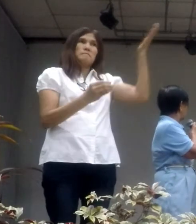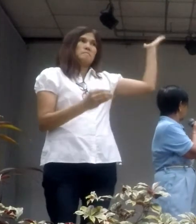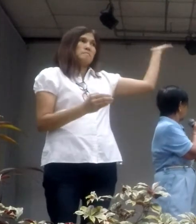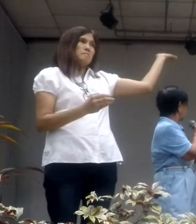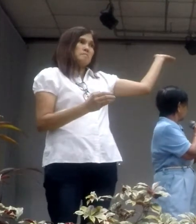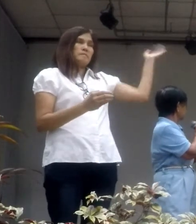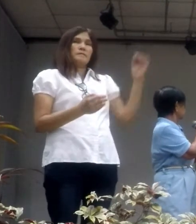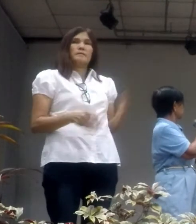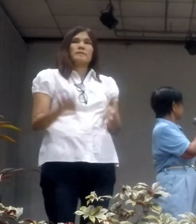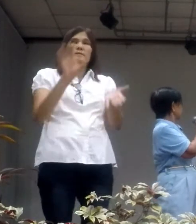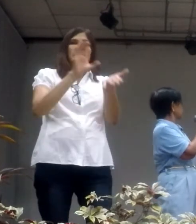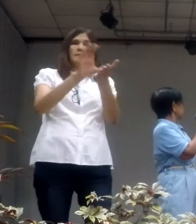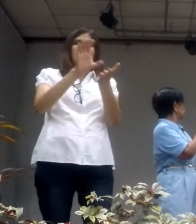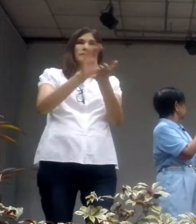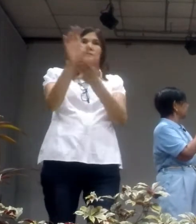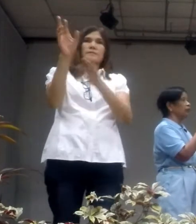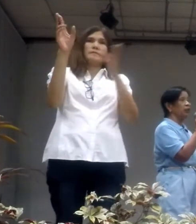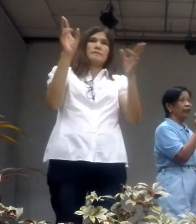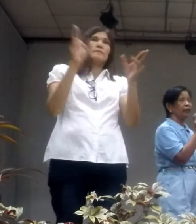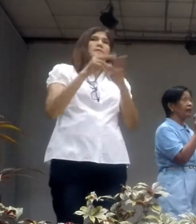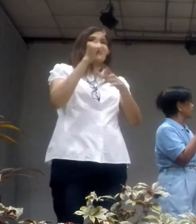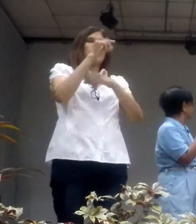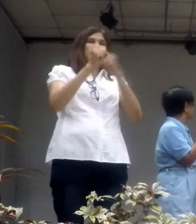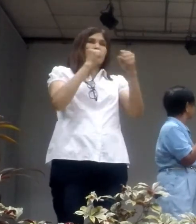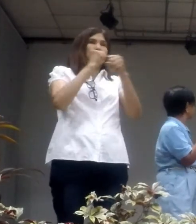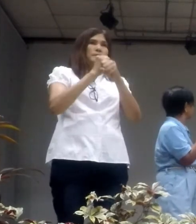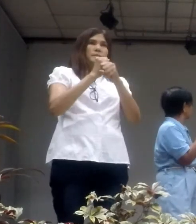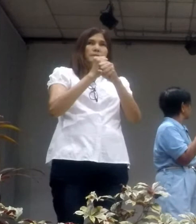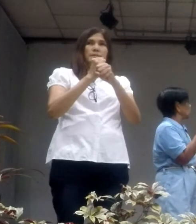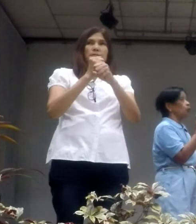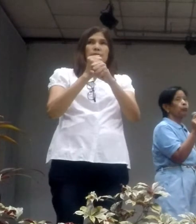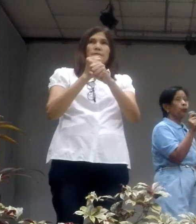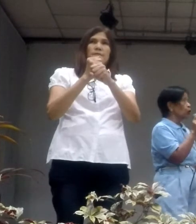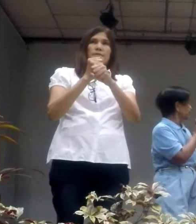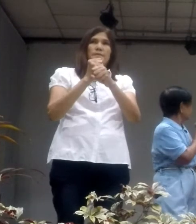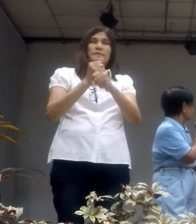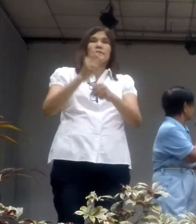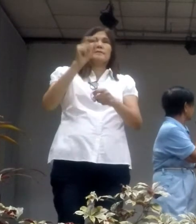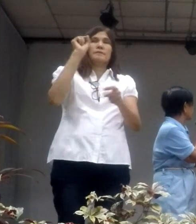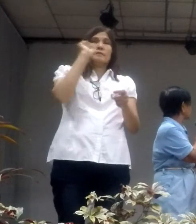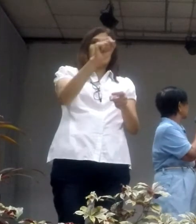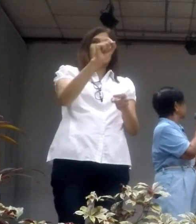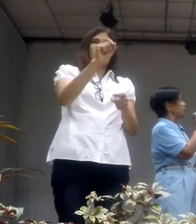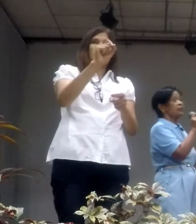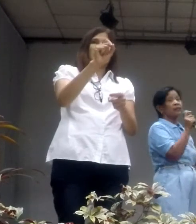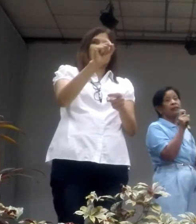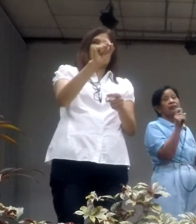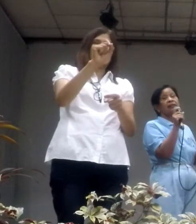Million cash receipts during the year, 0.9